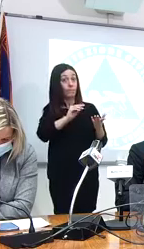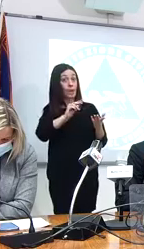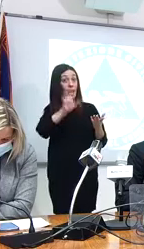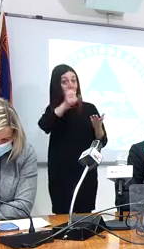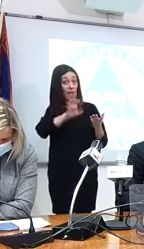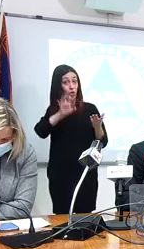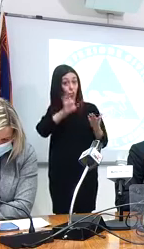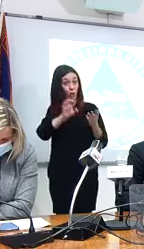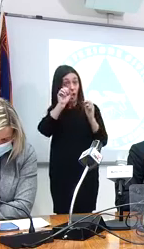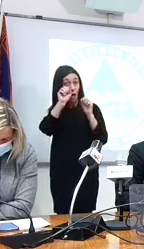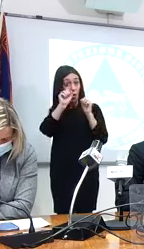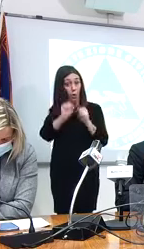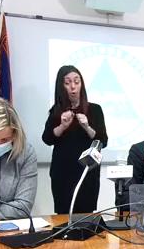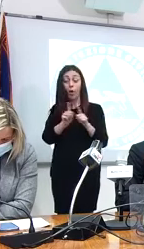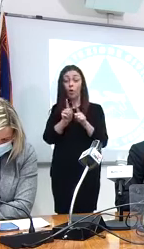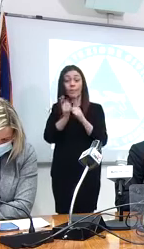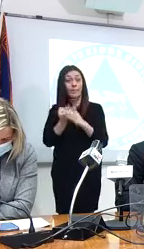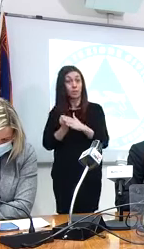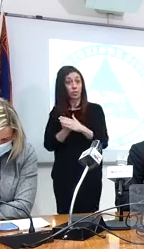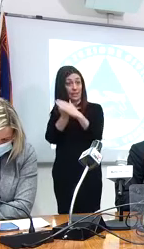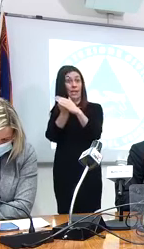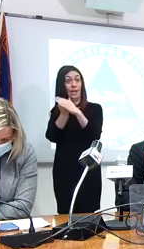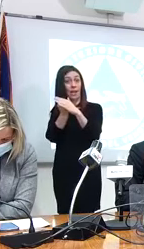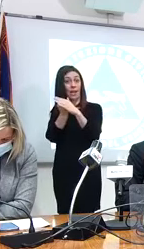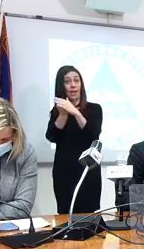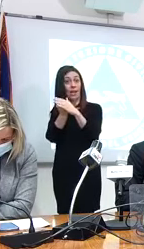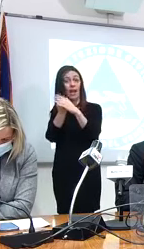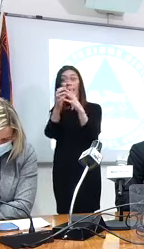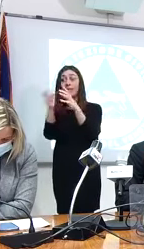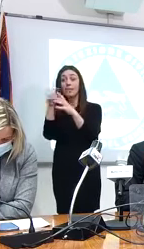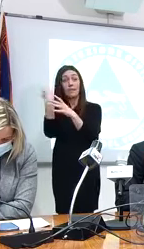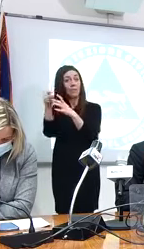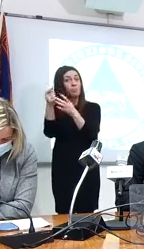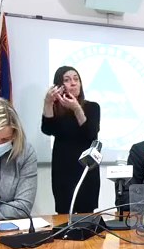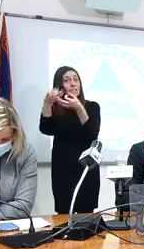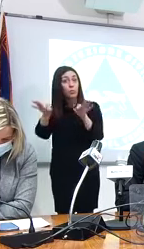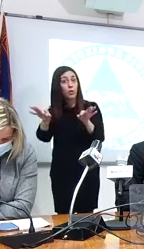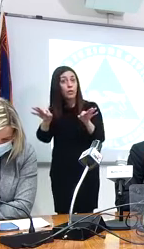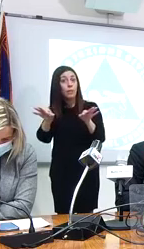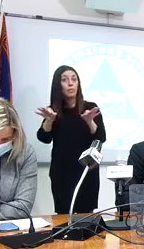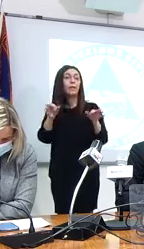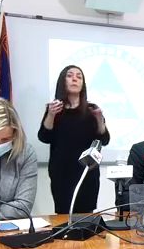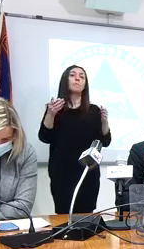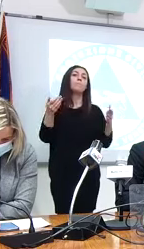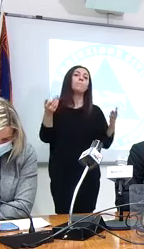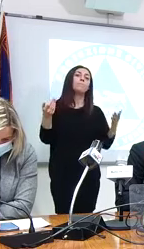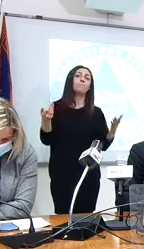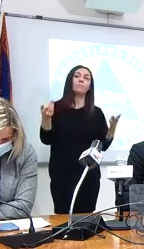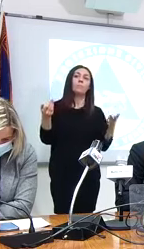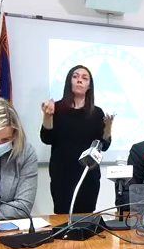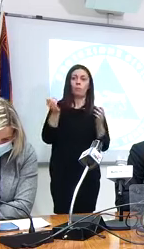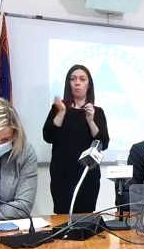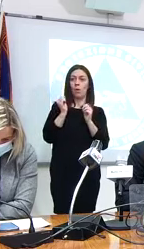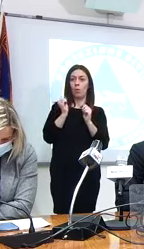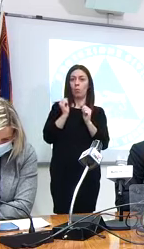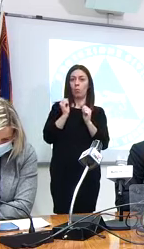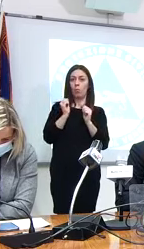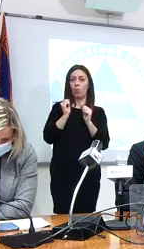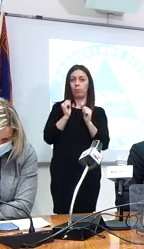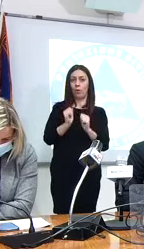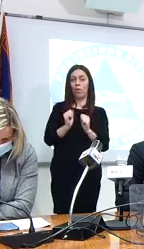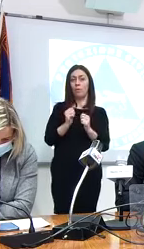questa disponibilità? Ma sì, lo si può fare nella fase pre, giustamente come pone la questione